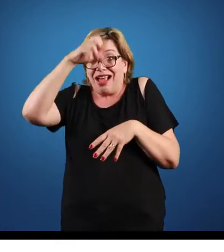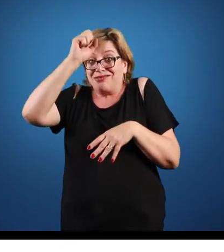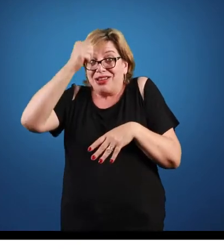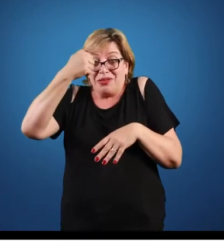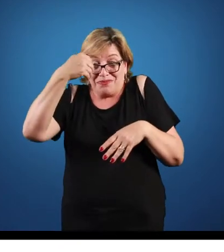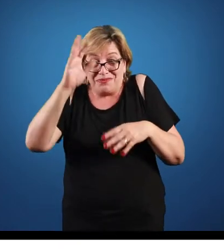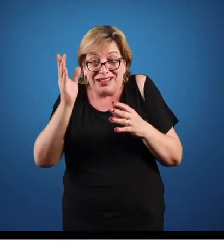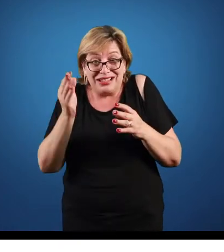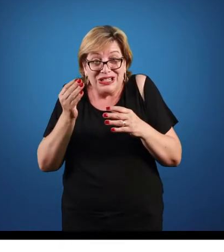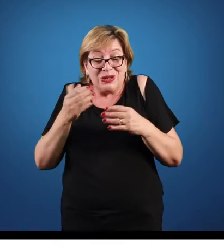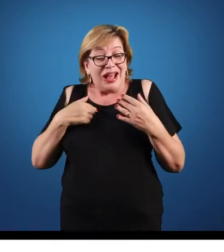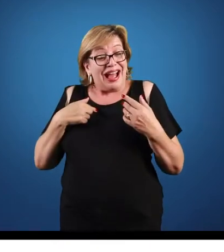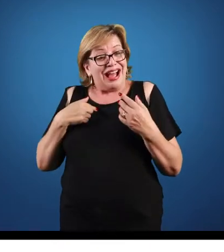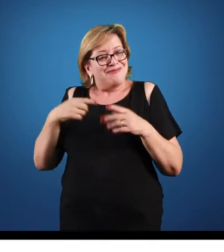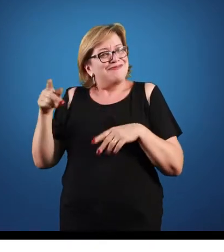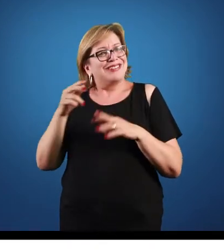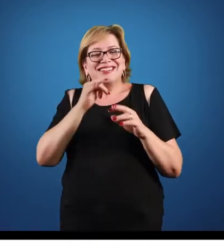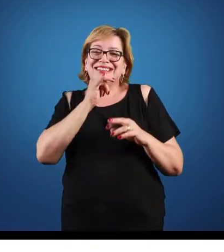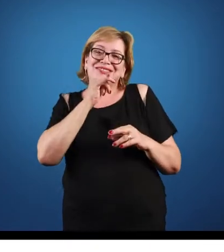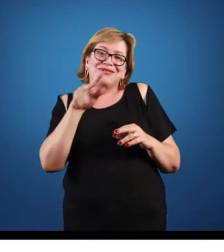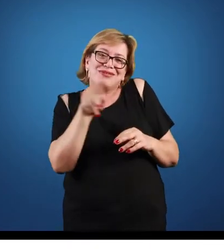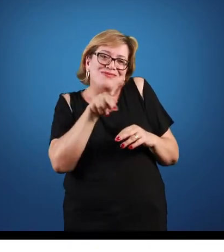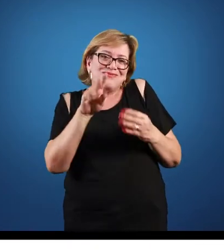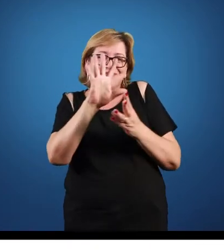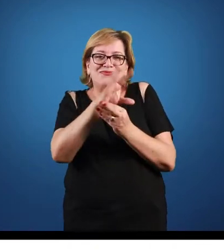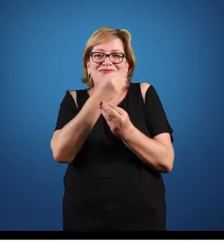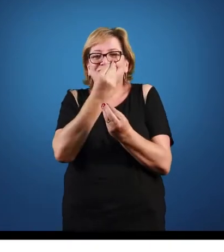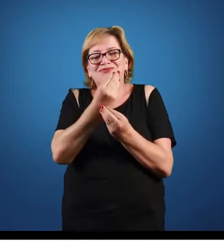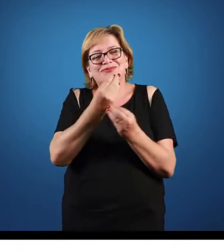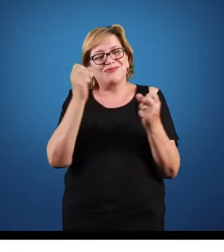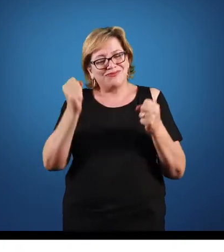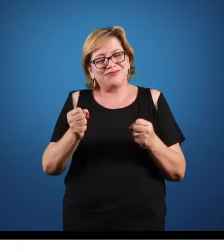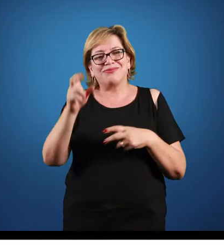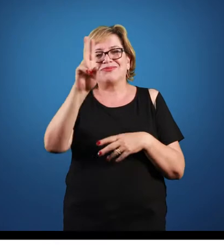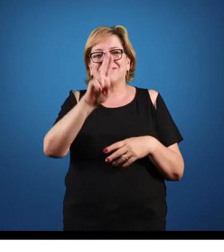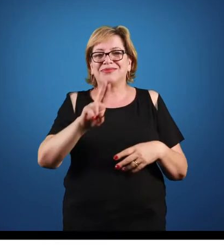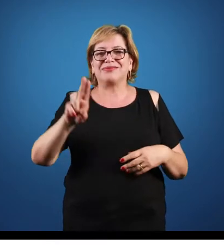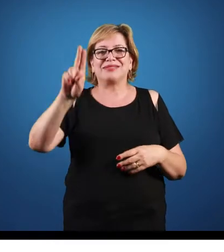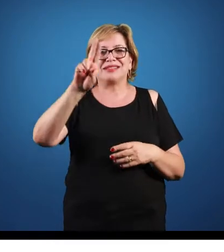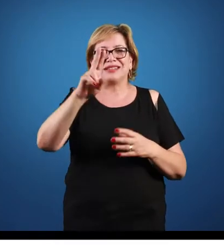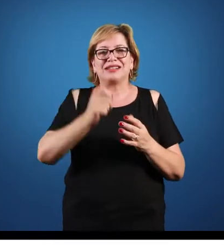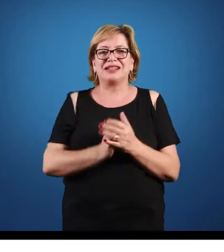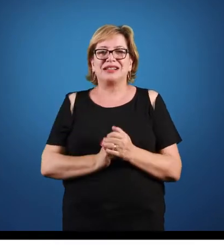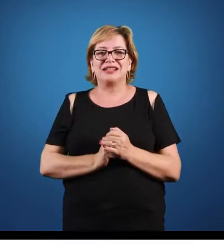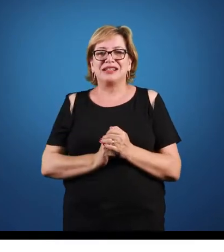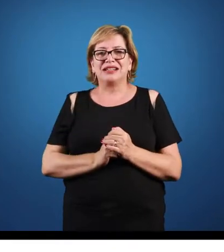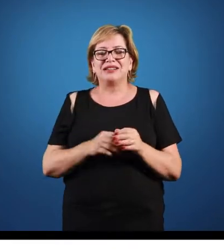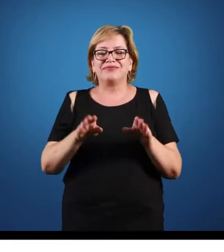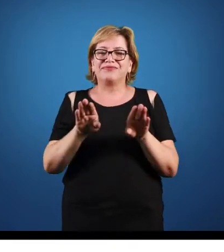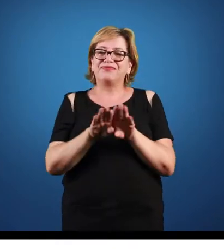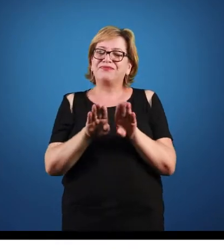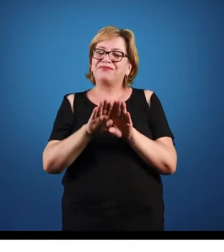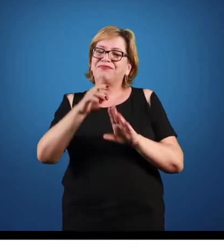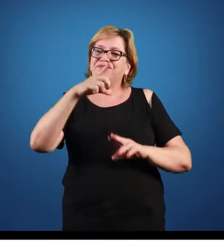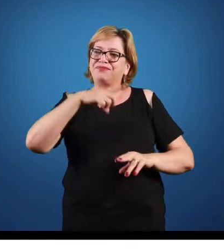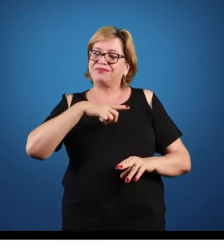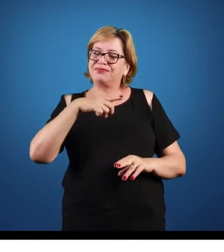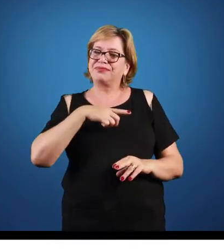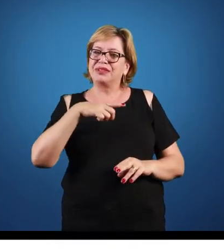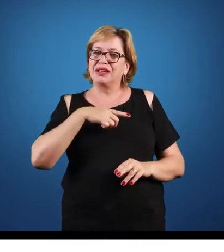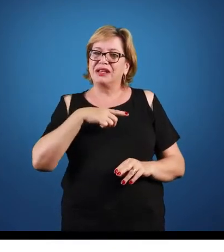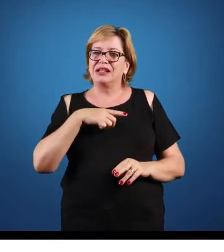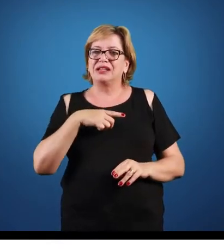não se empolgar com isso foi um show de arte por exemplo next é o de comunicação enfim é é aí nós temos também uma outra